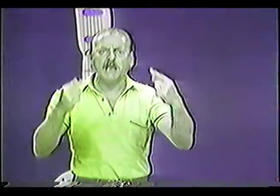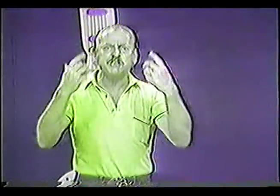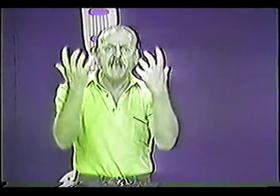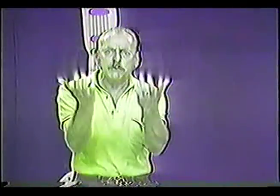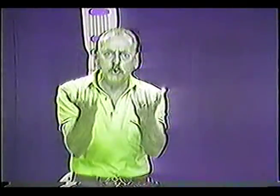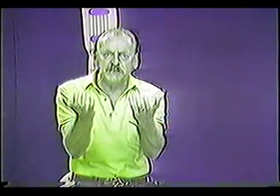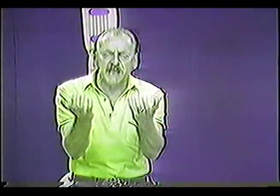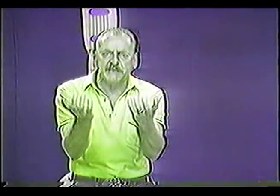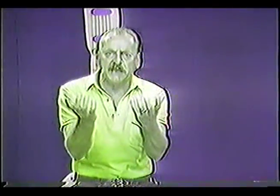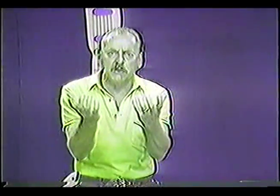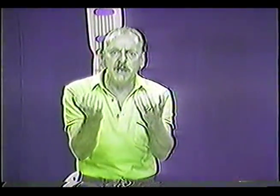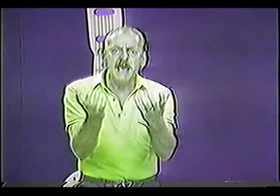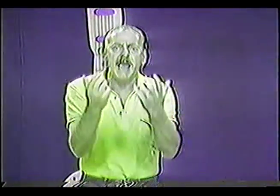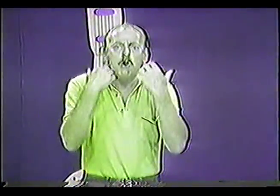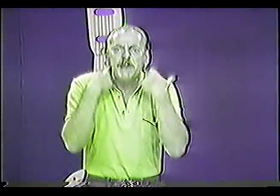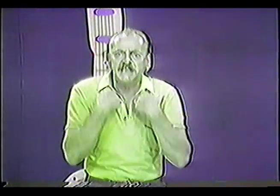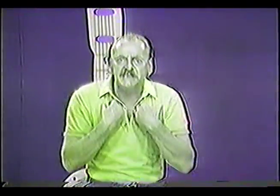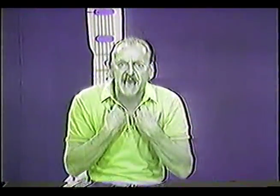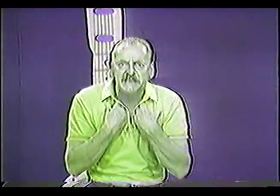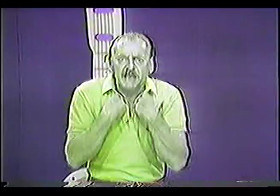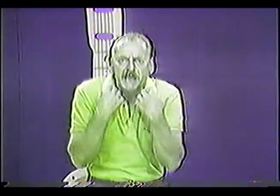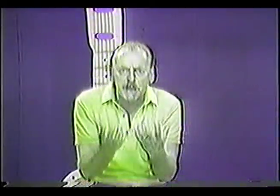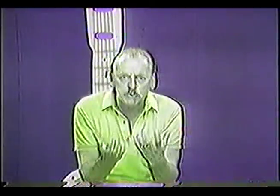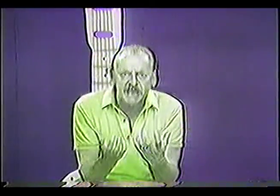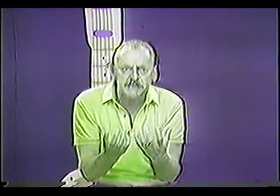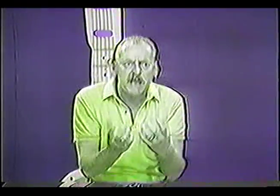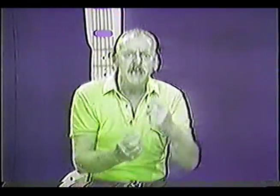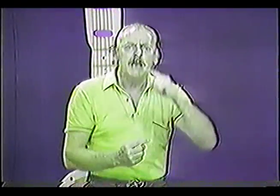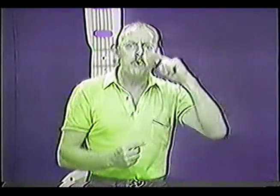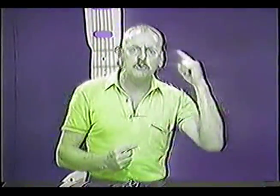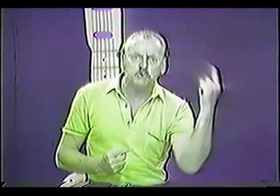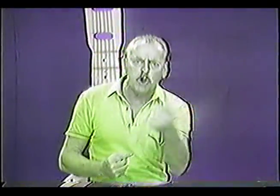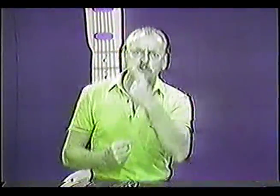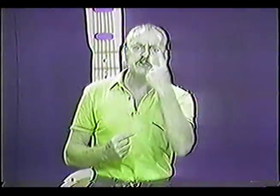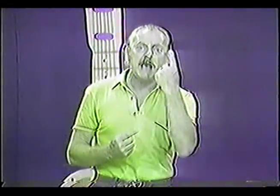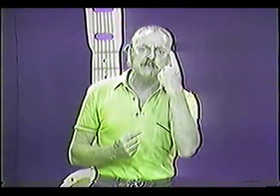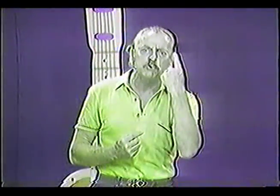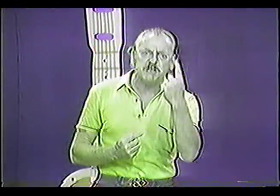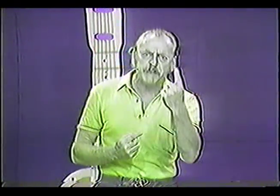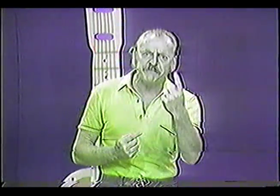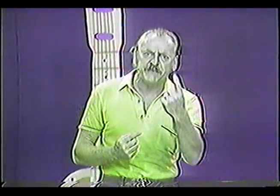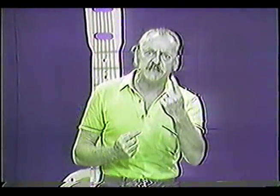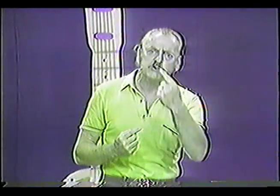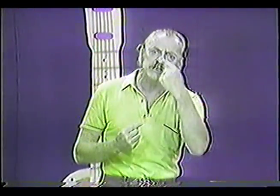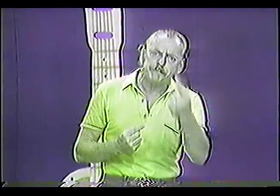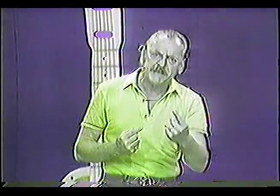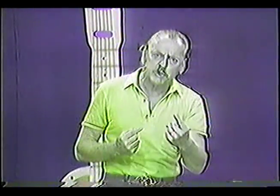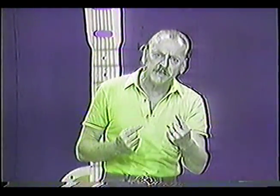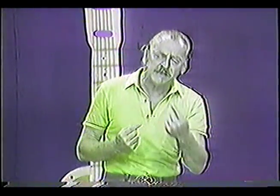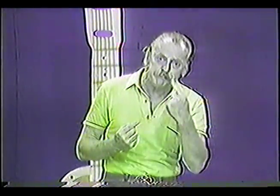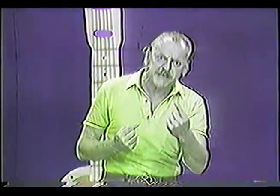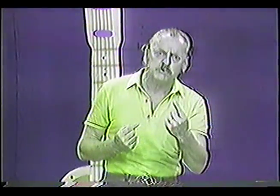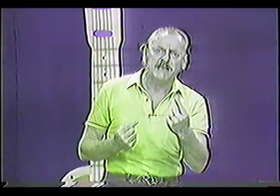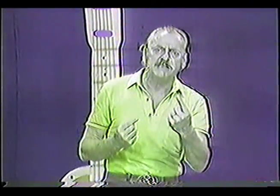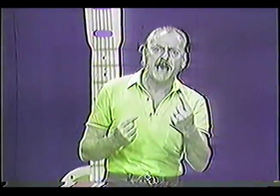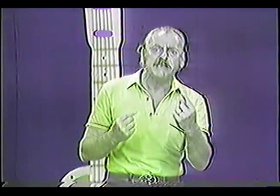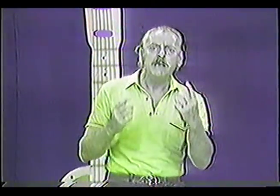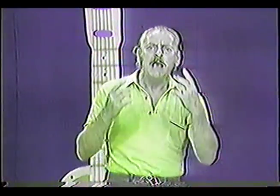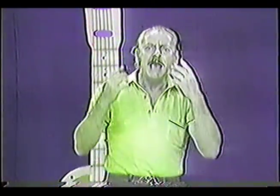que está incluída naquilo. É a humanidade reunida com todas as suas manifestações de personalidade. É